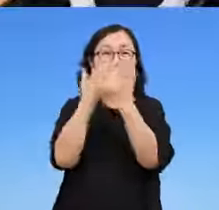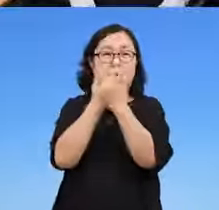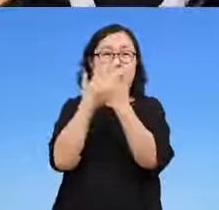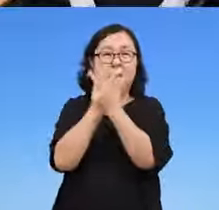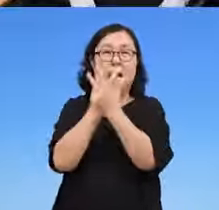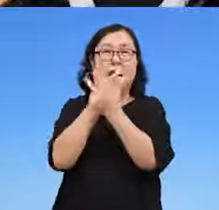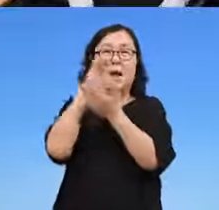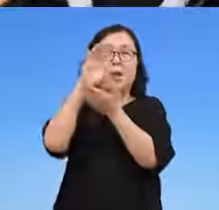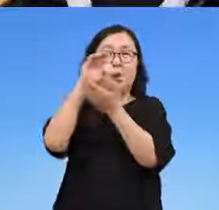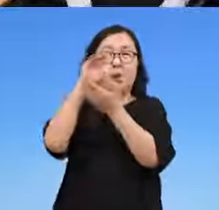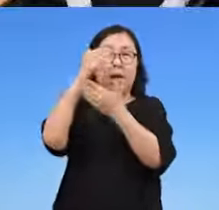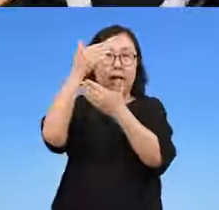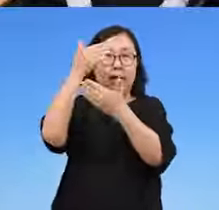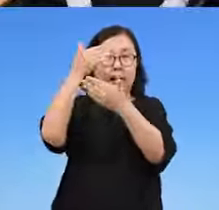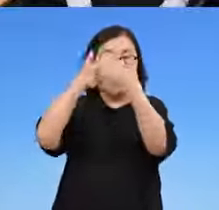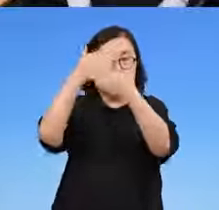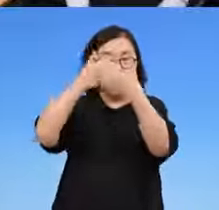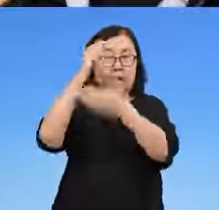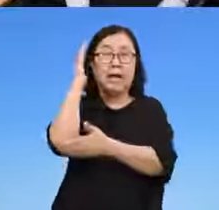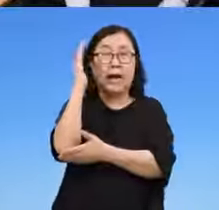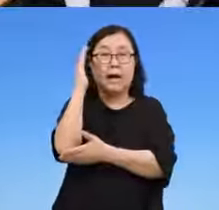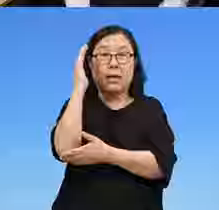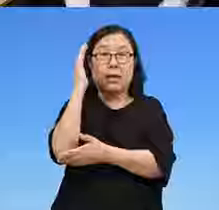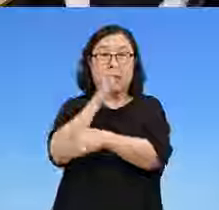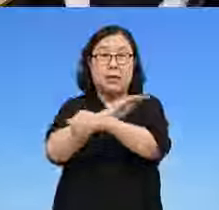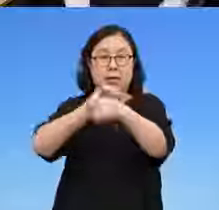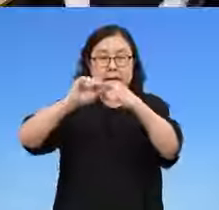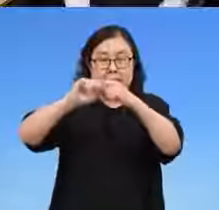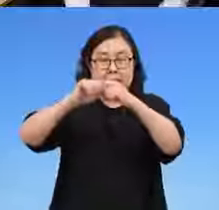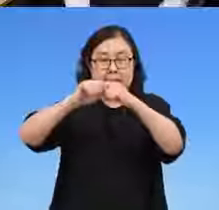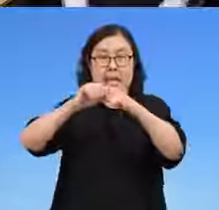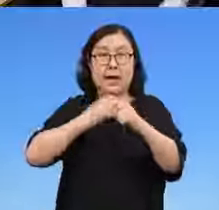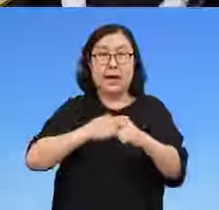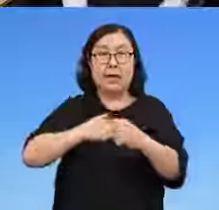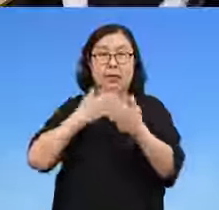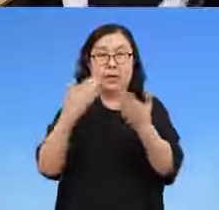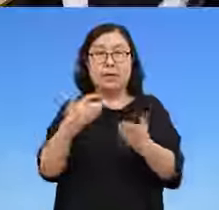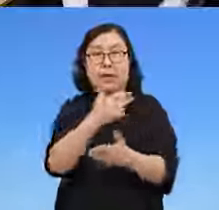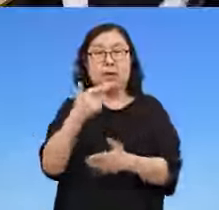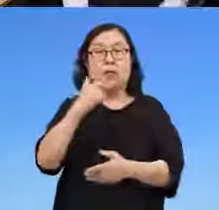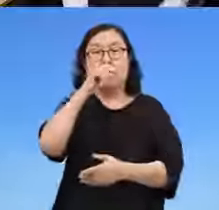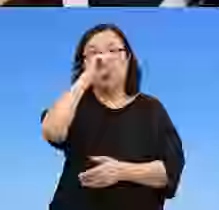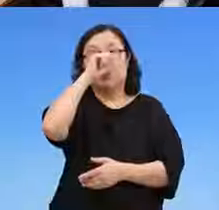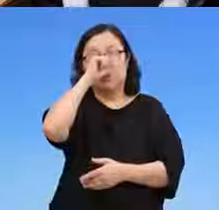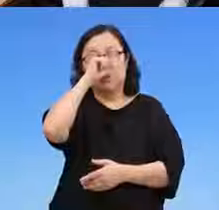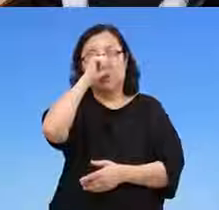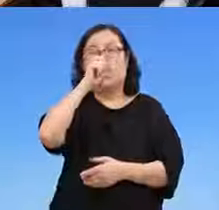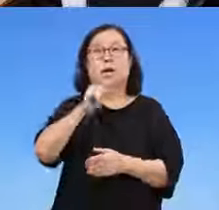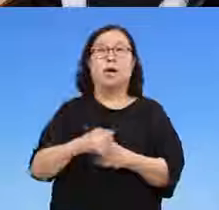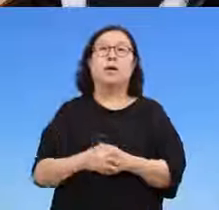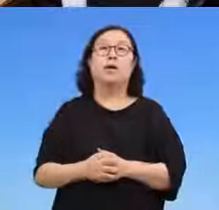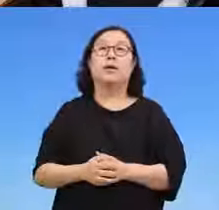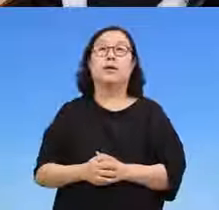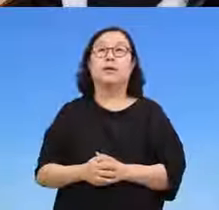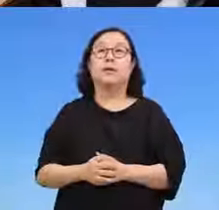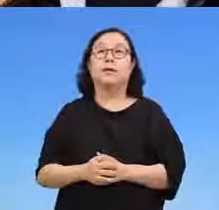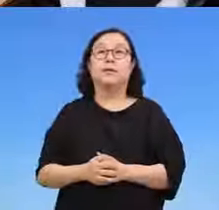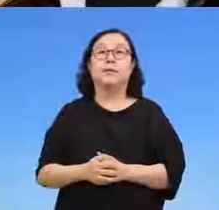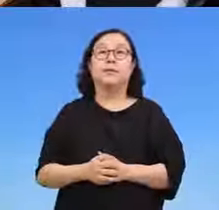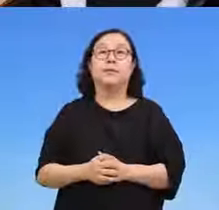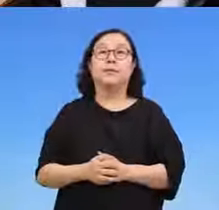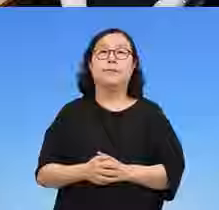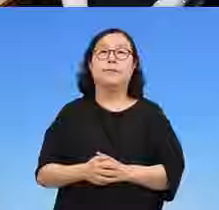선생님이 매주마다 온라인 강의로 자세히 알려주시니까 개념도 잡히고 이해도 잘 되는